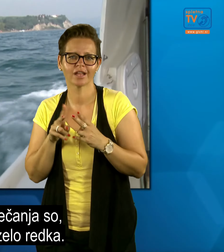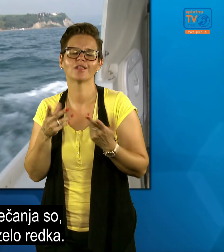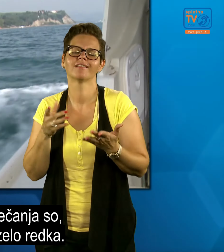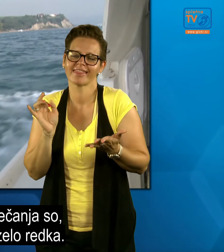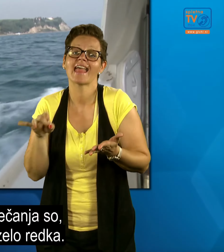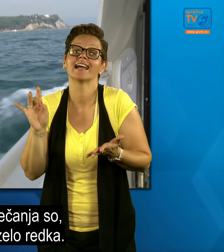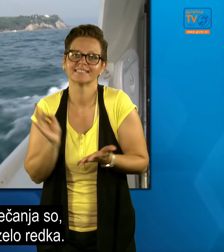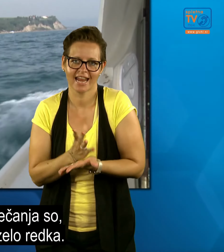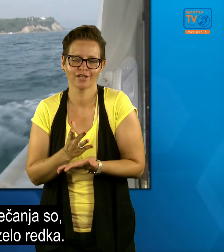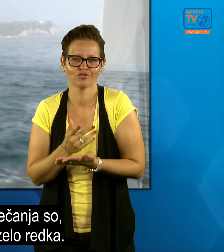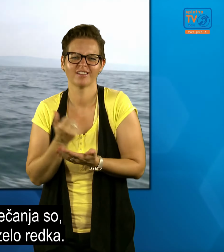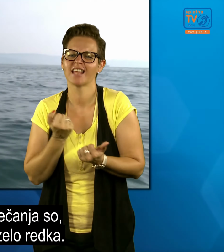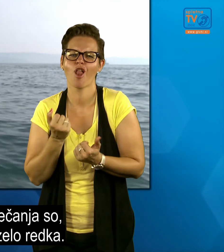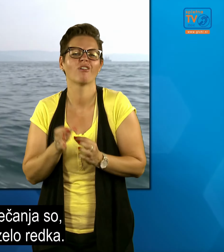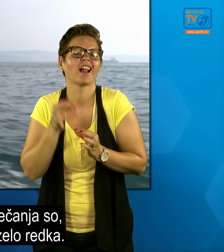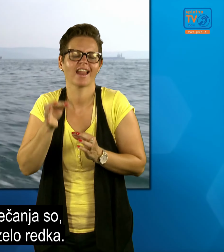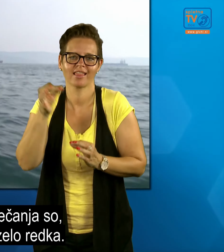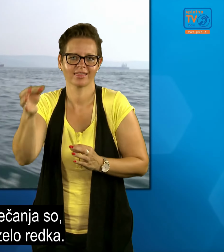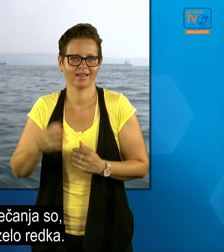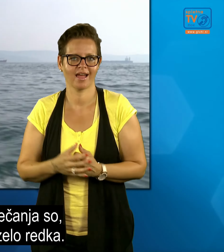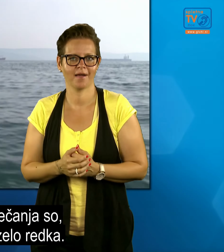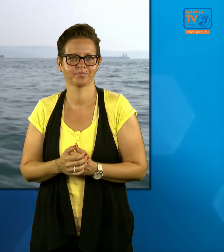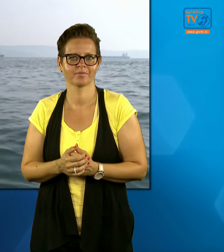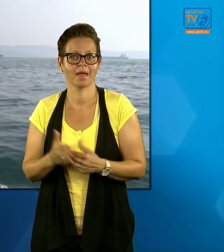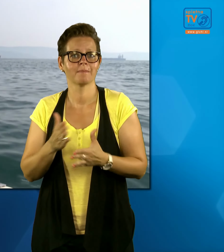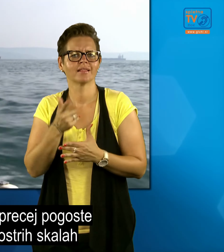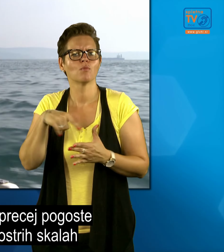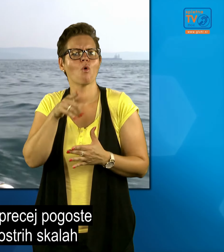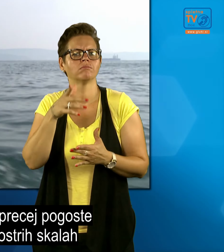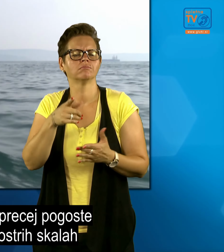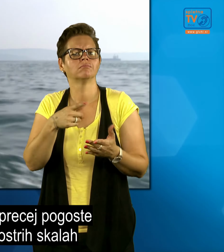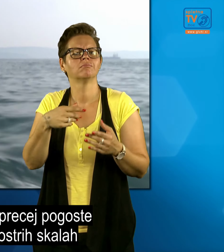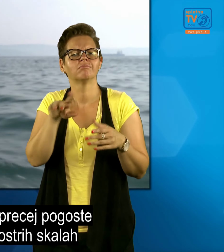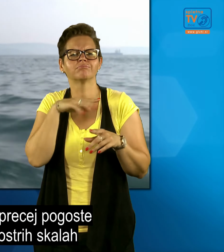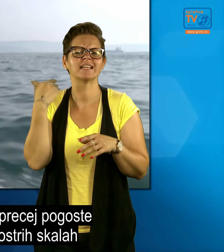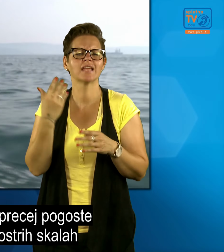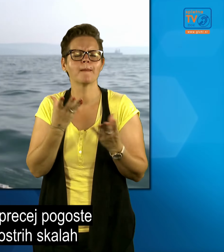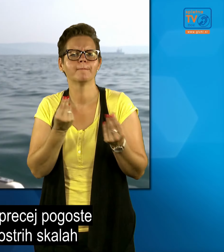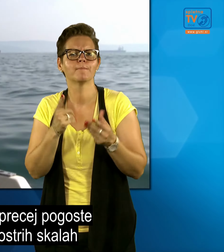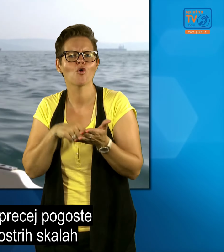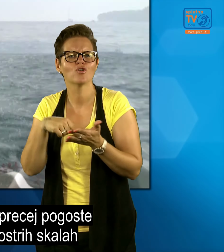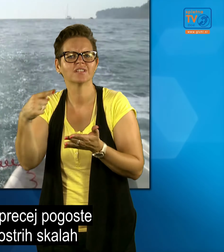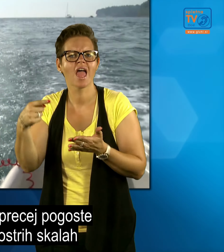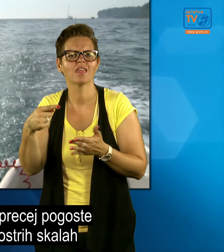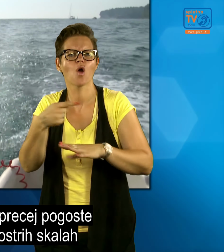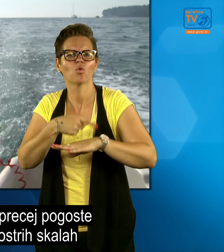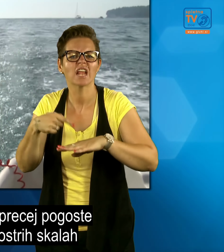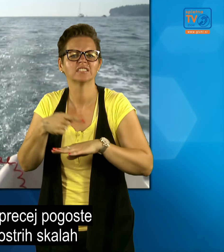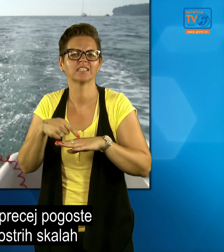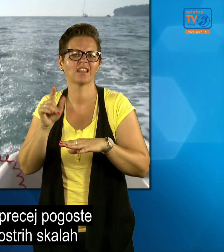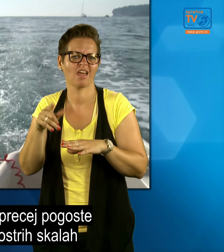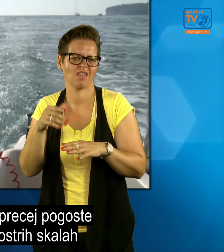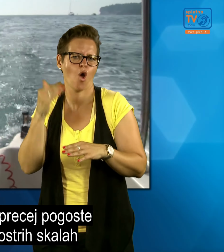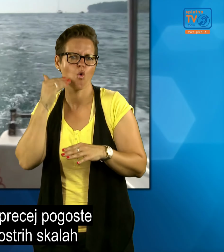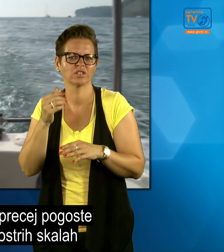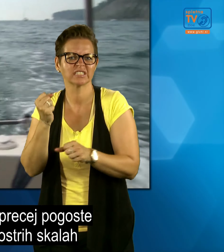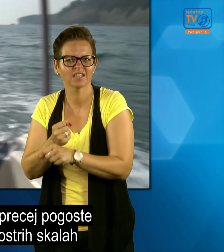Takšna srečanja so na srečo zelo redka. Medtem ko so precej pogoste ureznine na ostrih